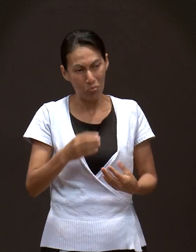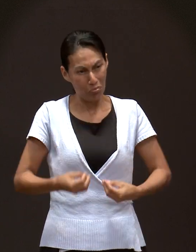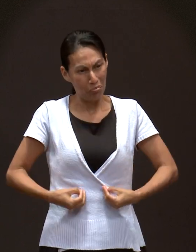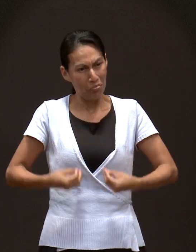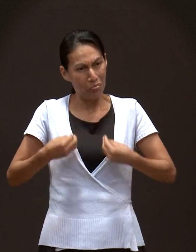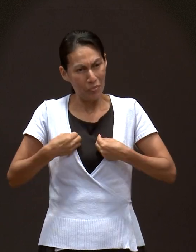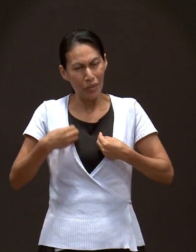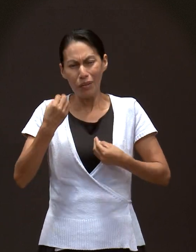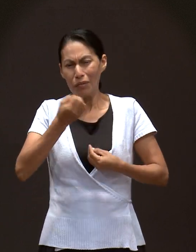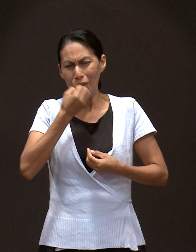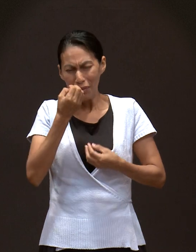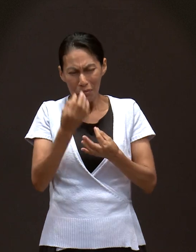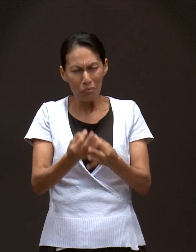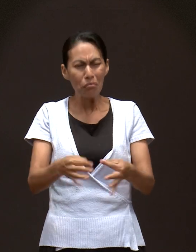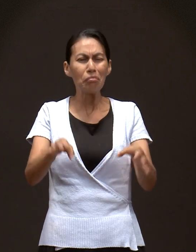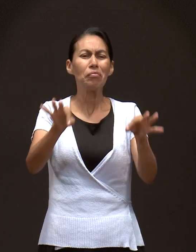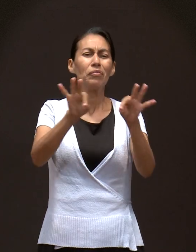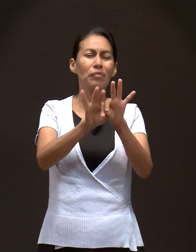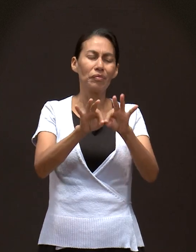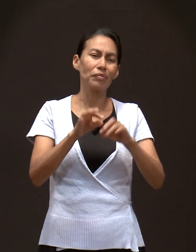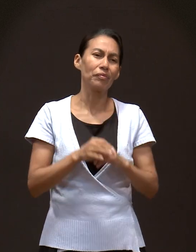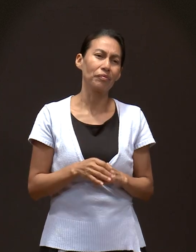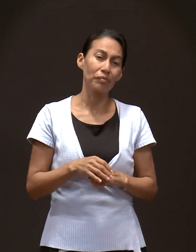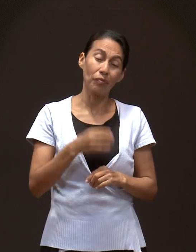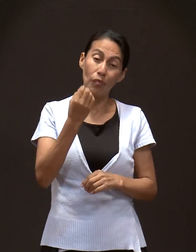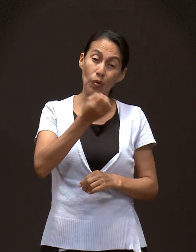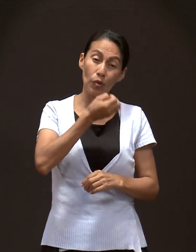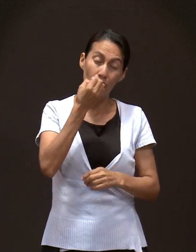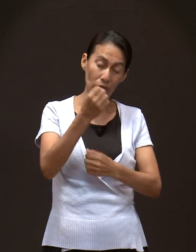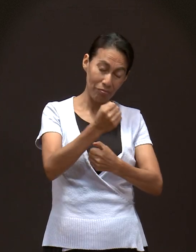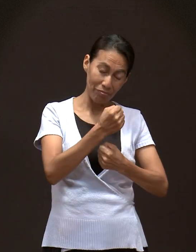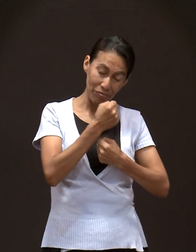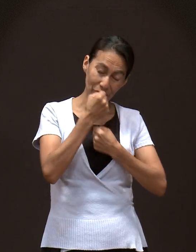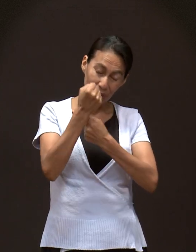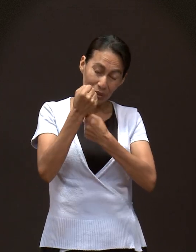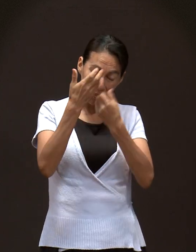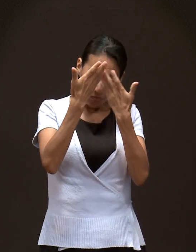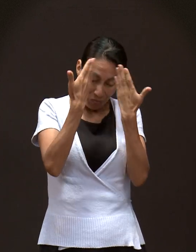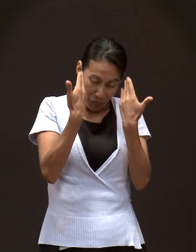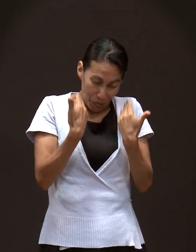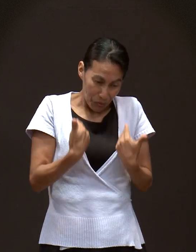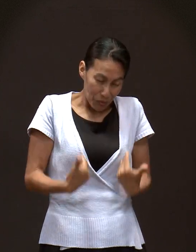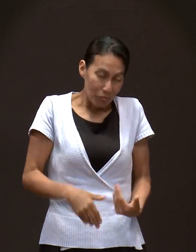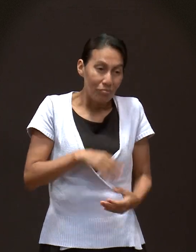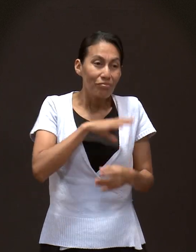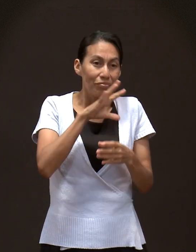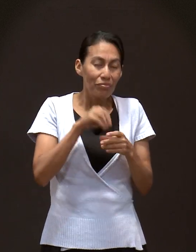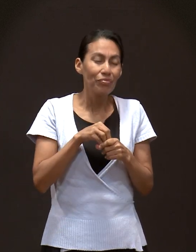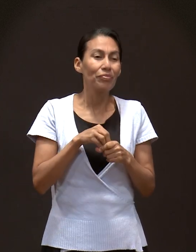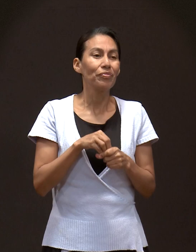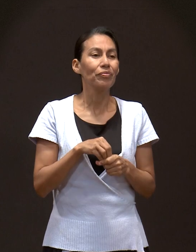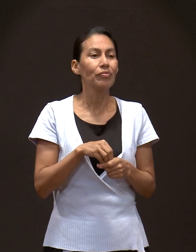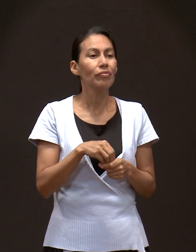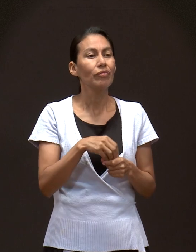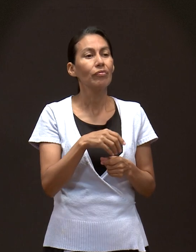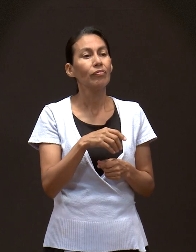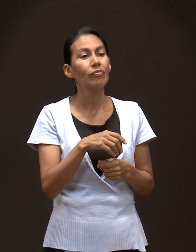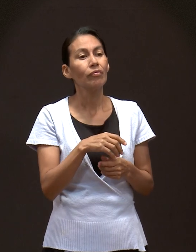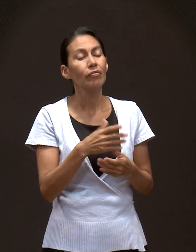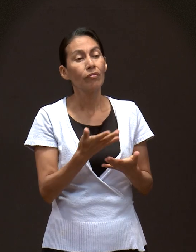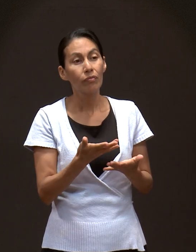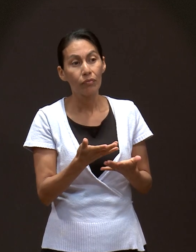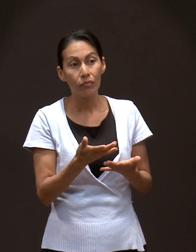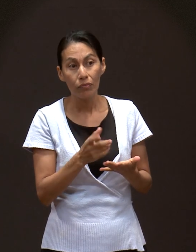mental, en todas las áreas de la vida, repercute. La oración tiene un poder que abarca todo el ser integralmente.